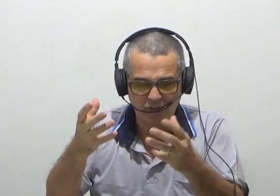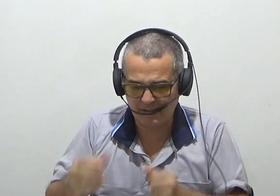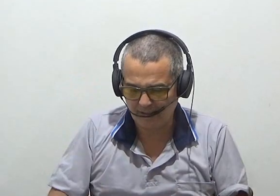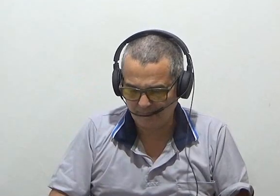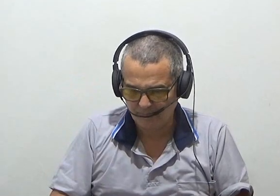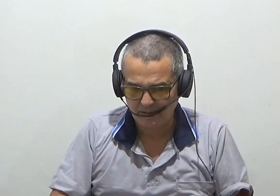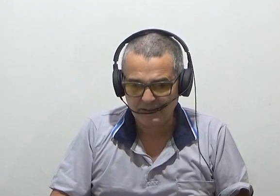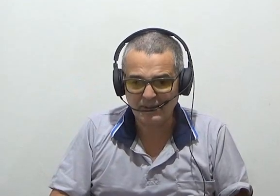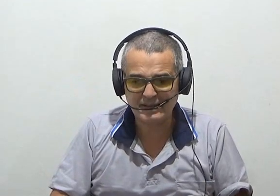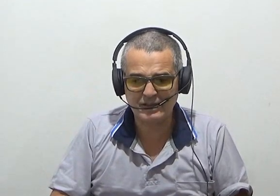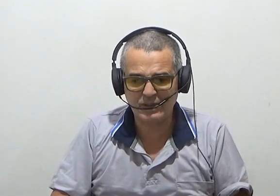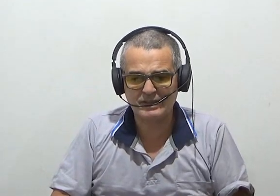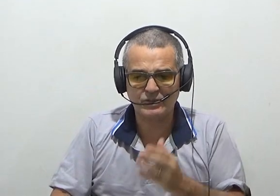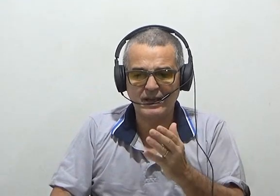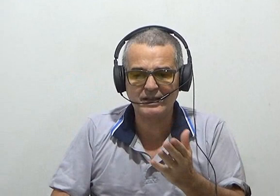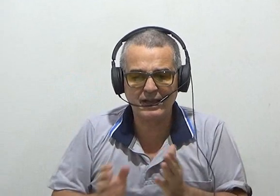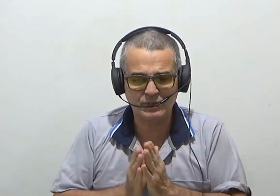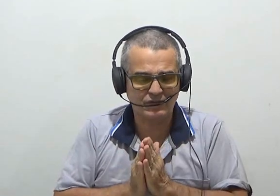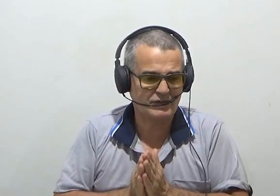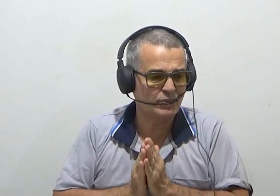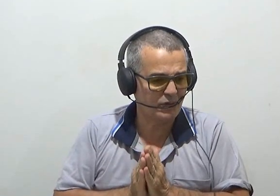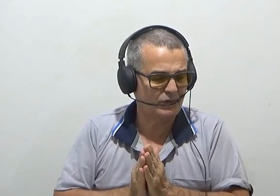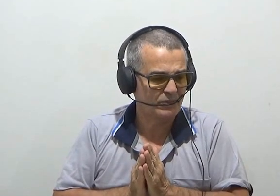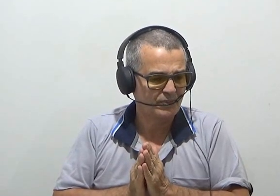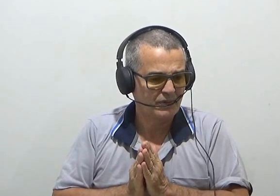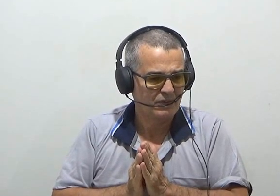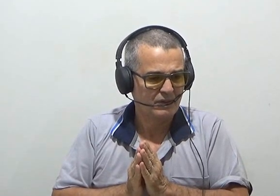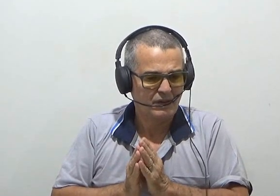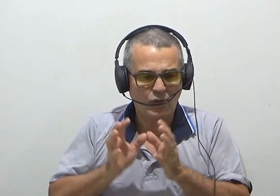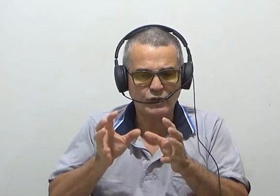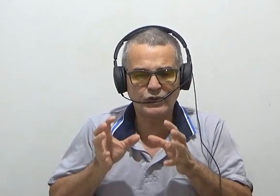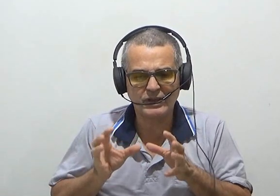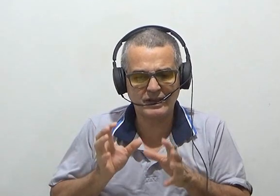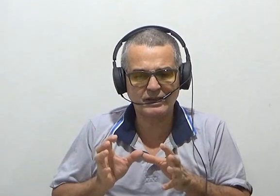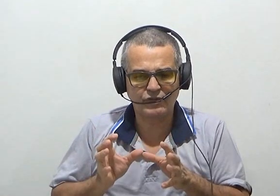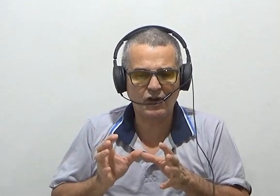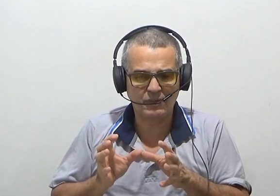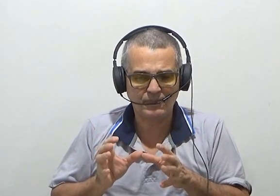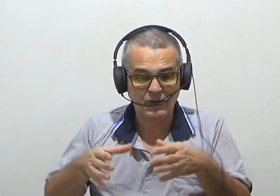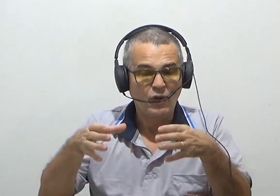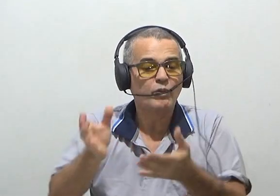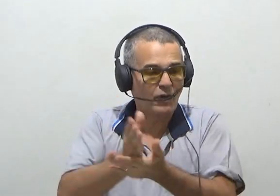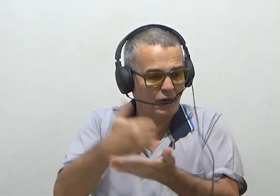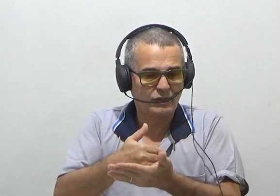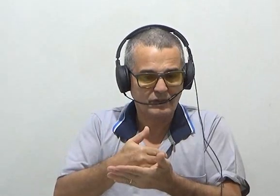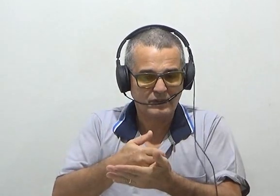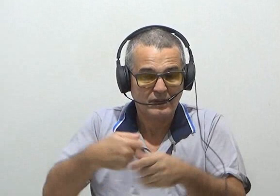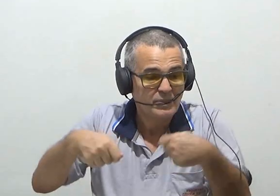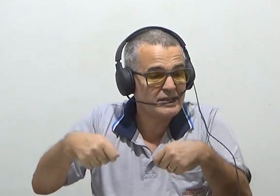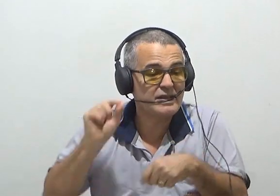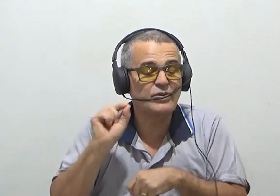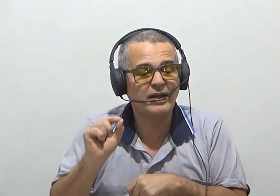vai colocar. Então nessa situação, ingredientes para fazer o bolo, eu construo da seguinte forma. O